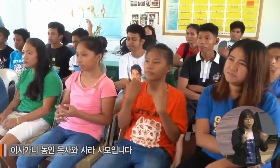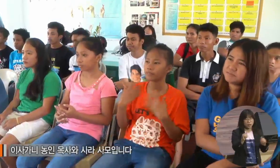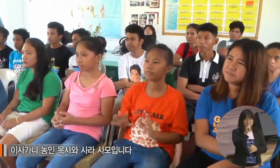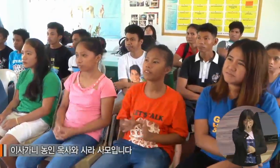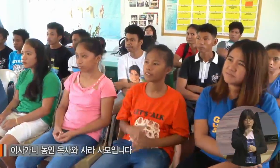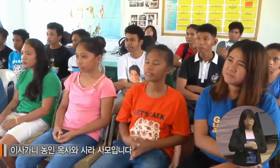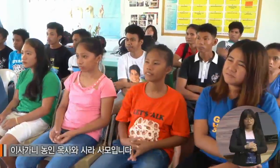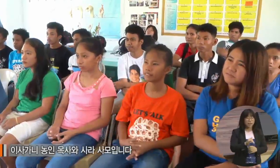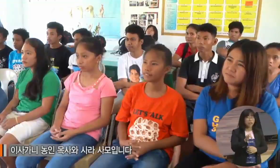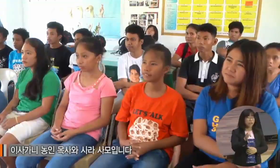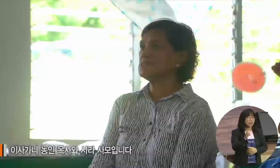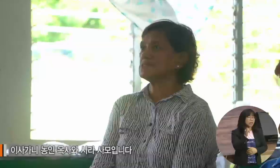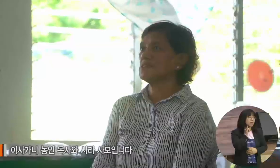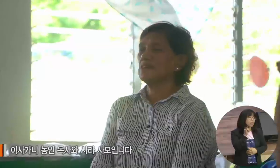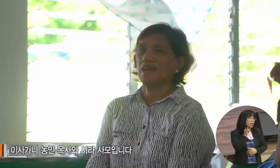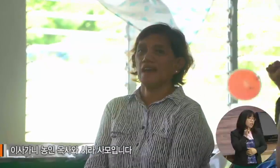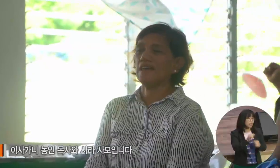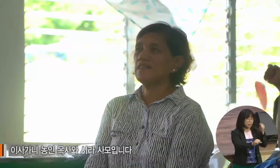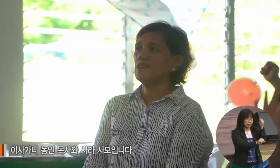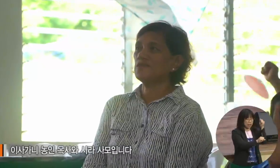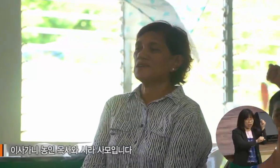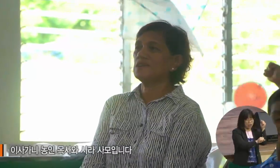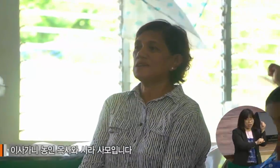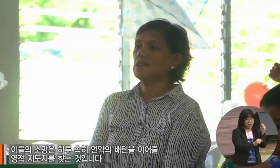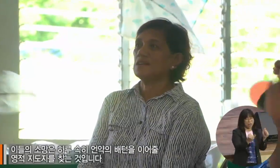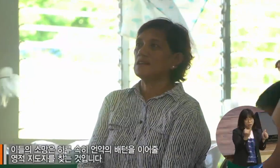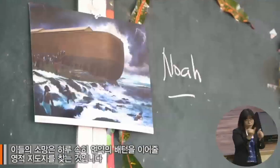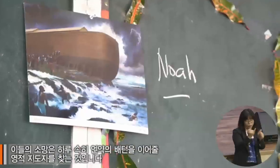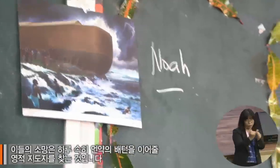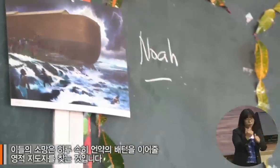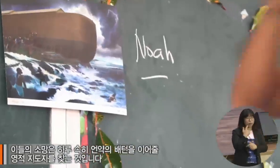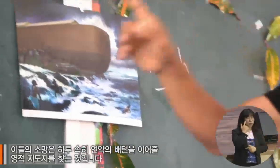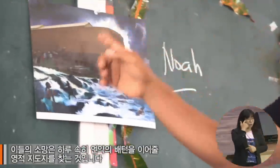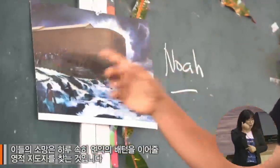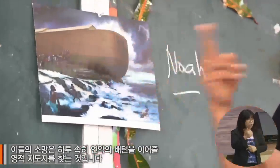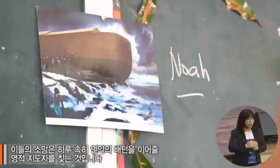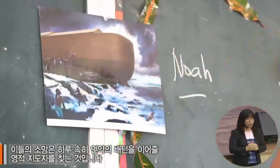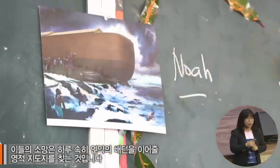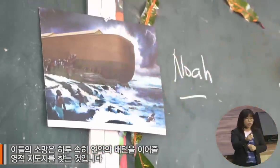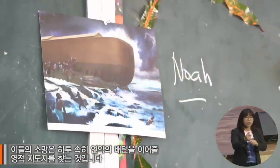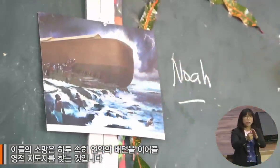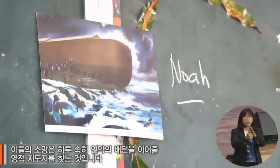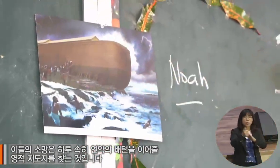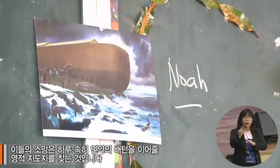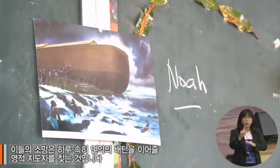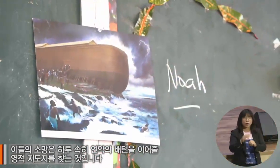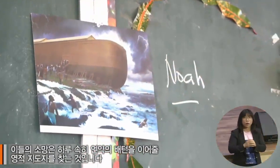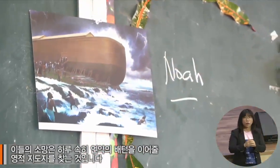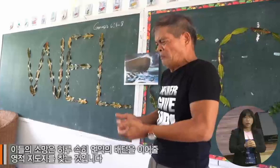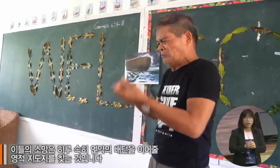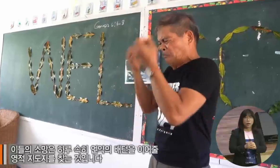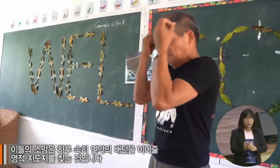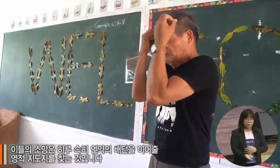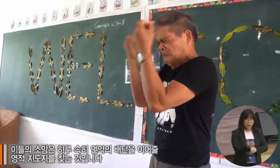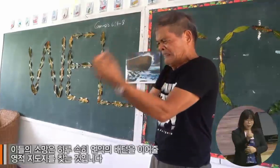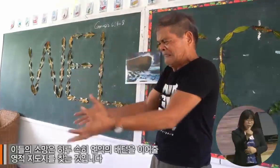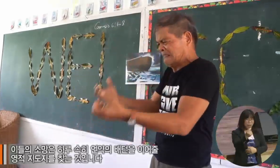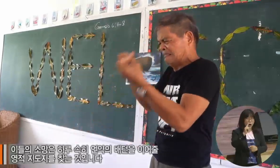이사간이 농인 목사와 사라 사모입니다. 이들의 소망은 하루속히 언약의 배턴을 이어줄 영적